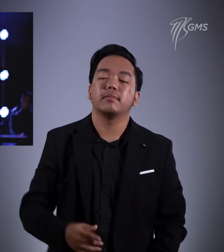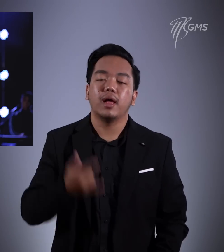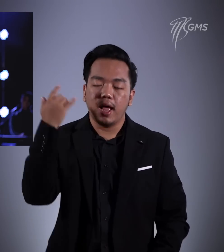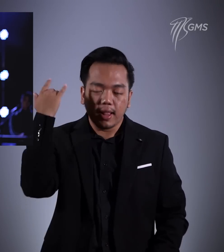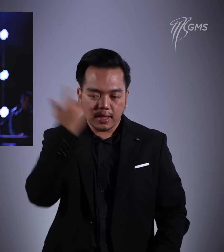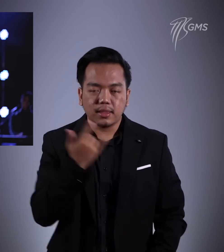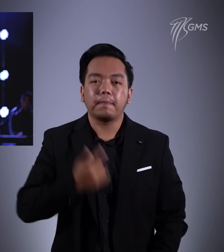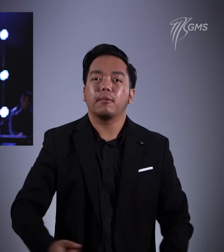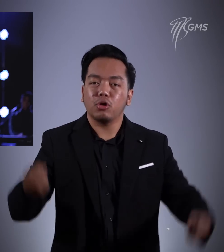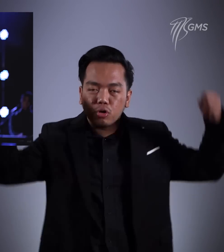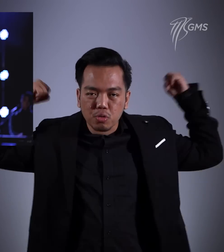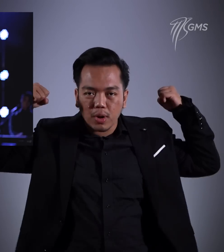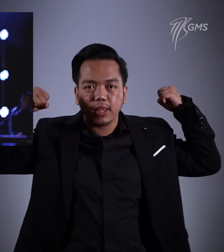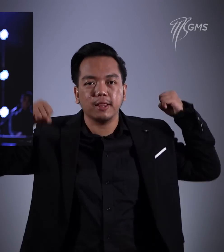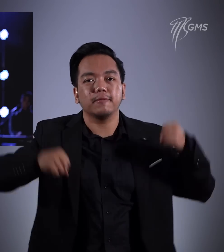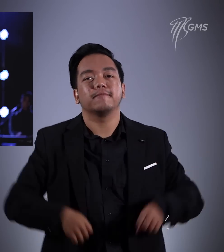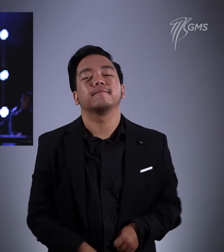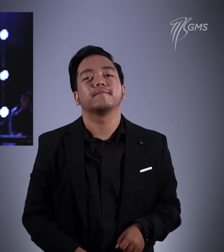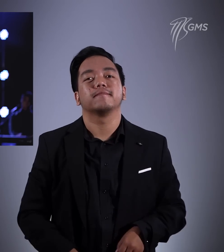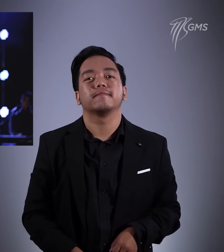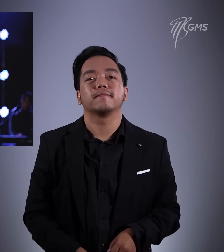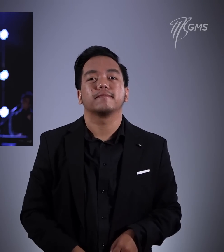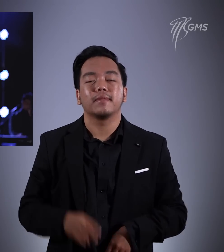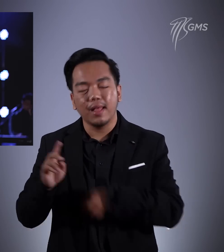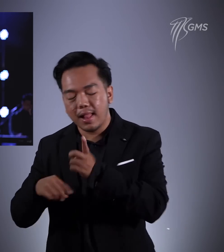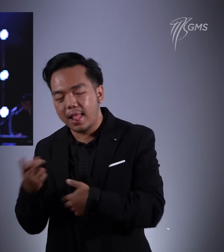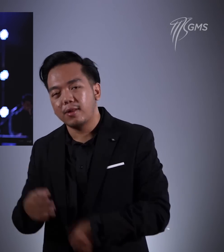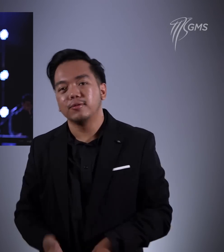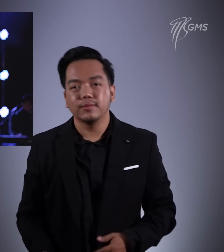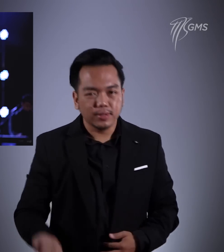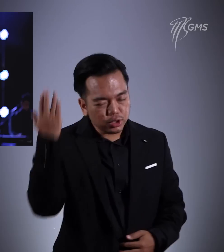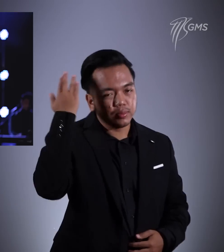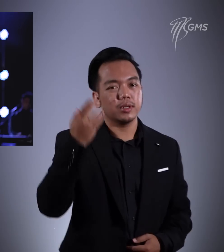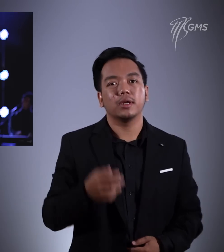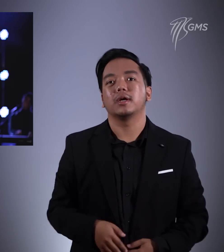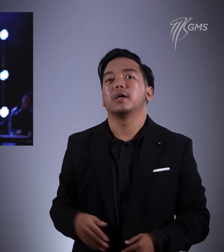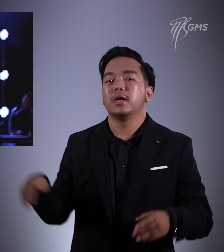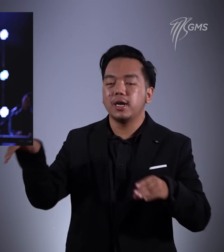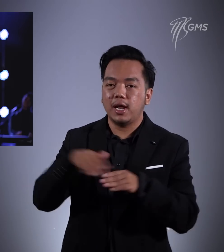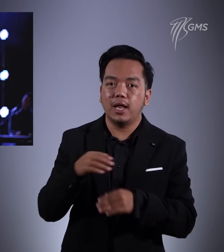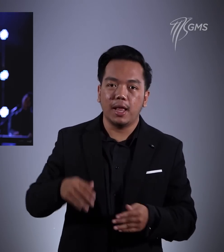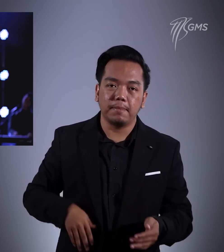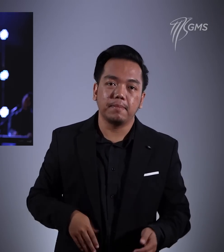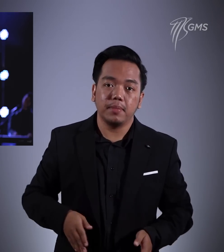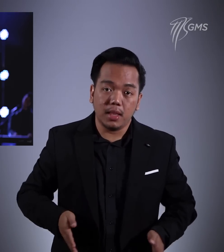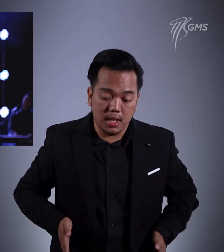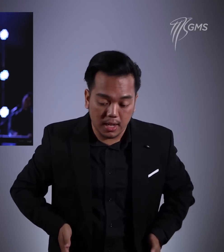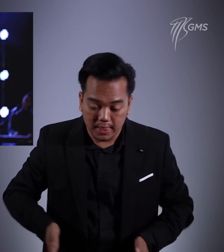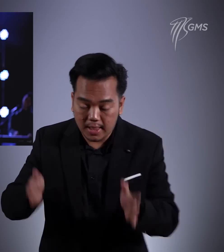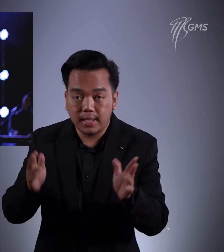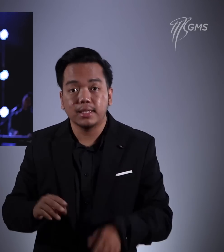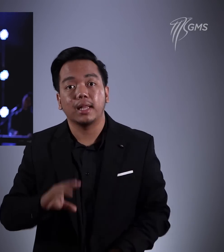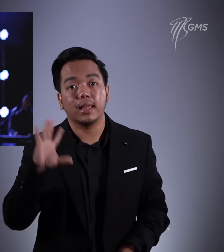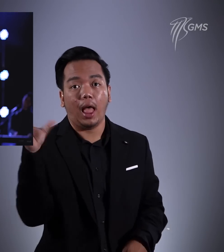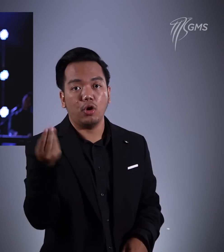situasi. Lalu, hidupkanlah itu dalam lintasan tahun. Garis bawah itu. Hidupkanlah itu dalam